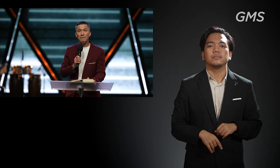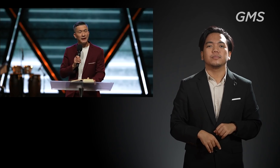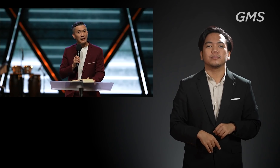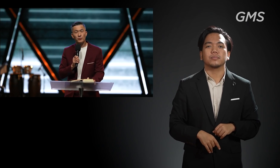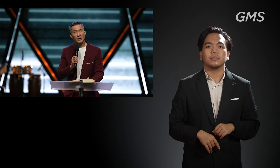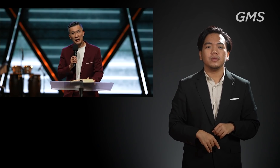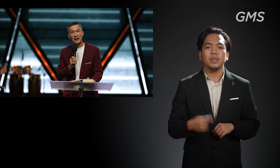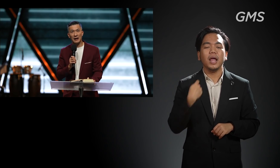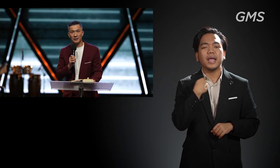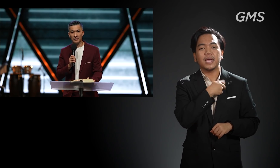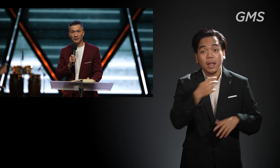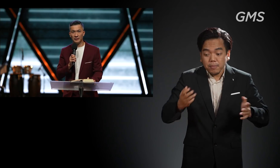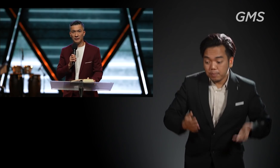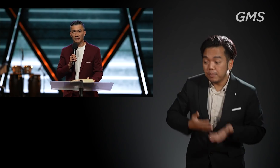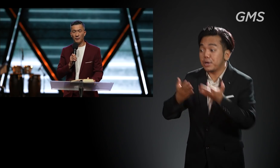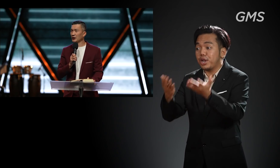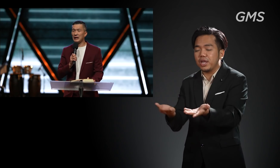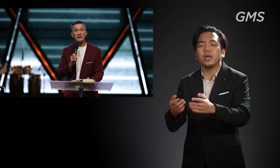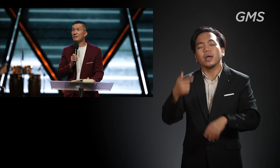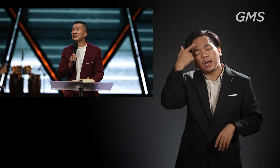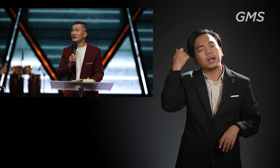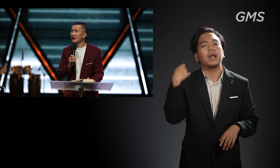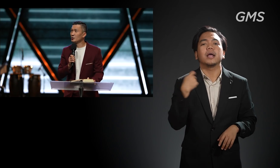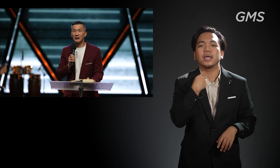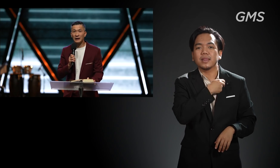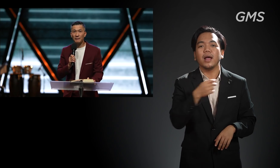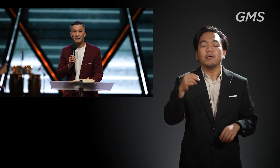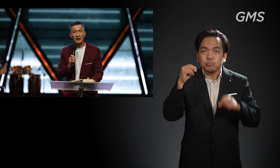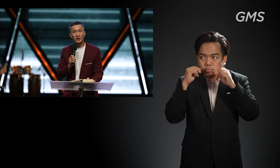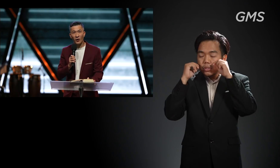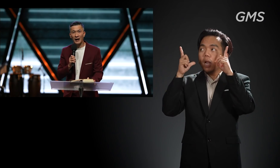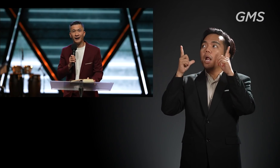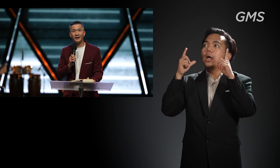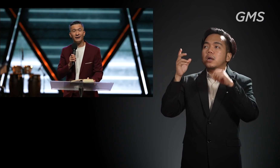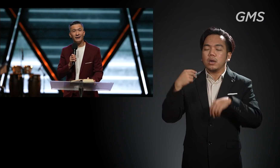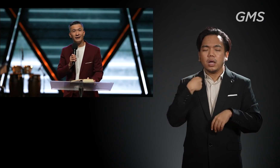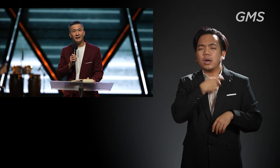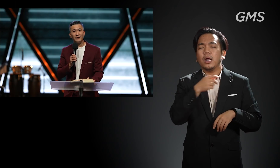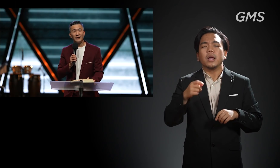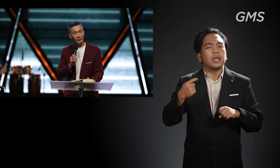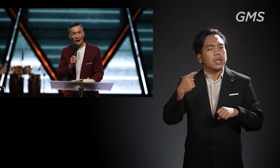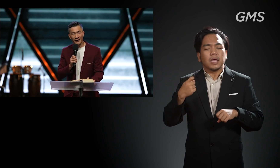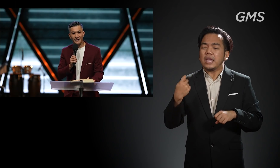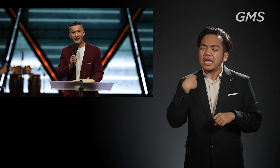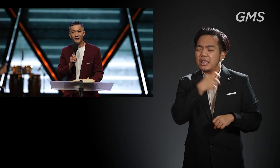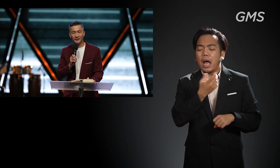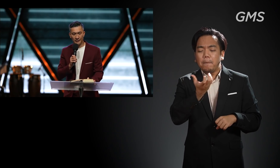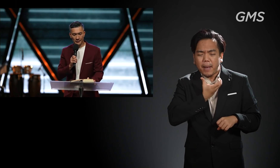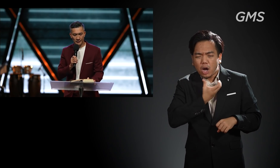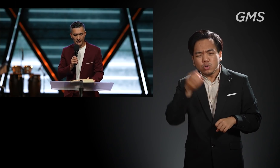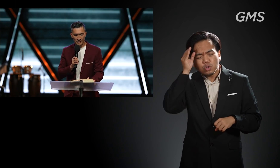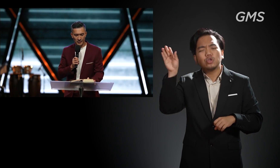Kita memberi karena sebuah kesadaran bahwa kita tidak bisa mencintai Tuhan tanpa menjadi seorang yang murah hatinya.